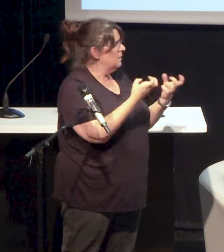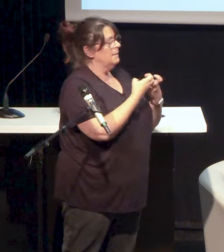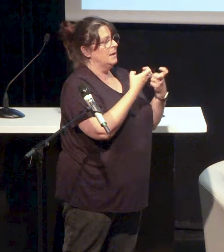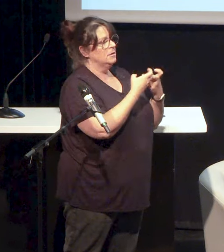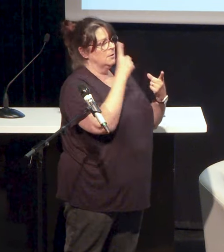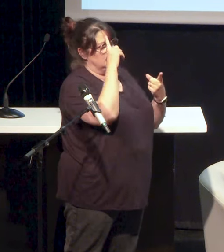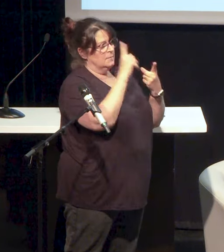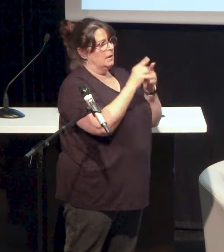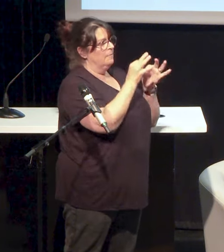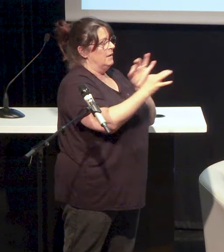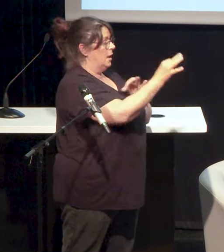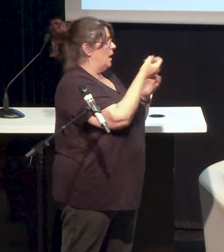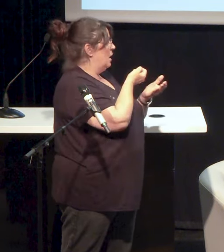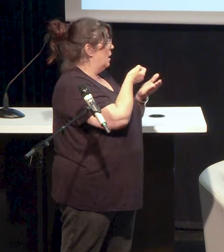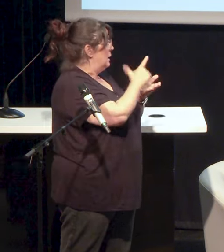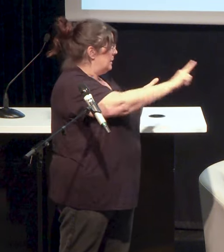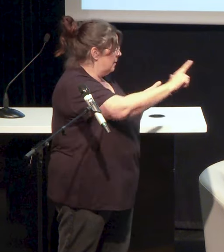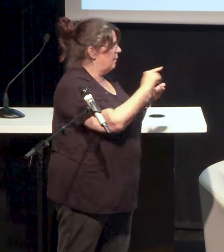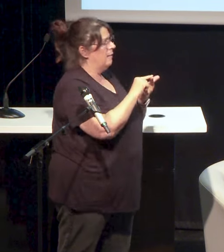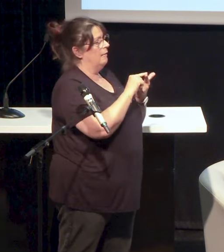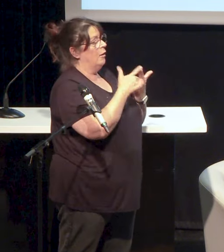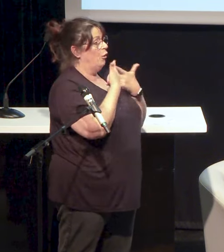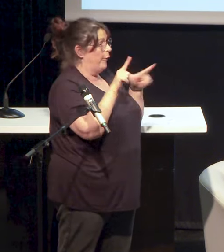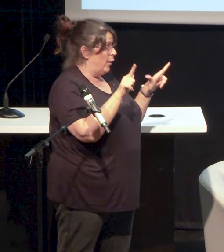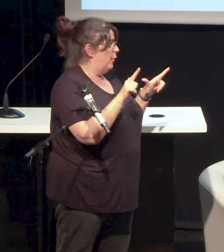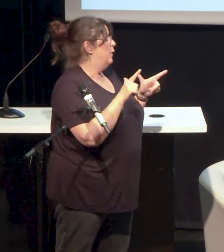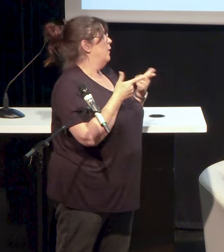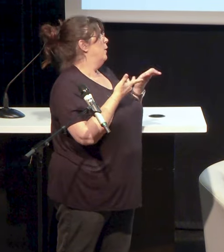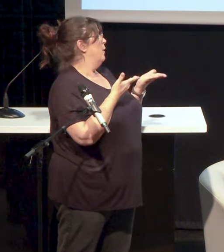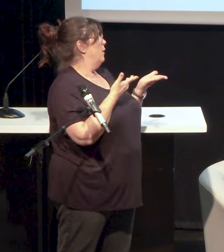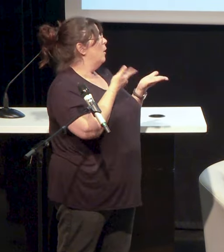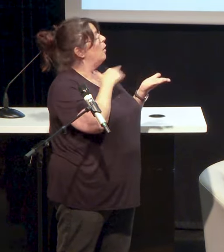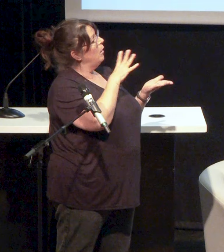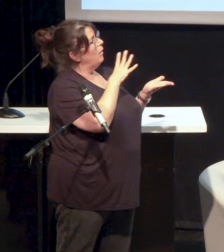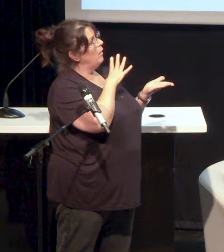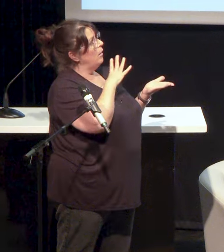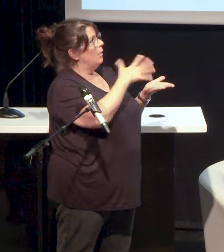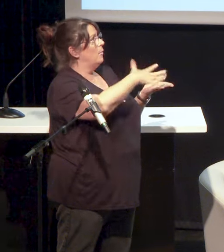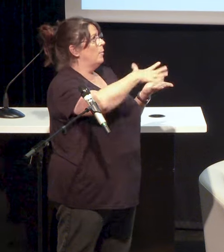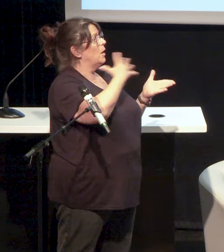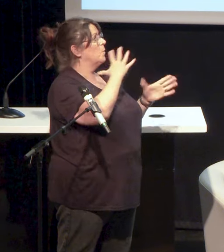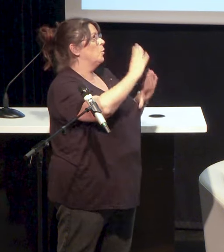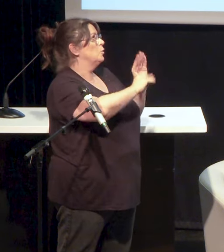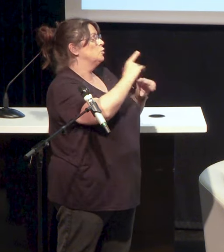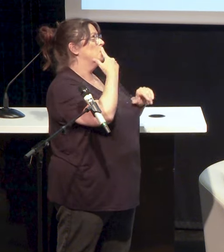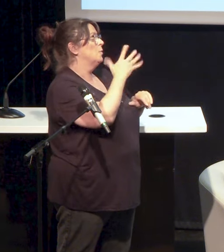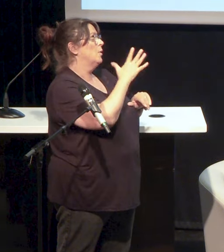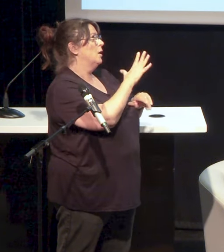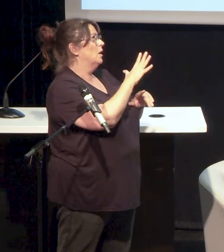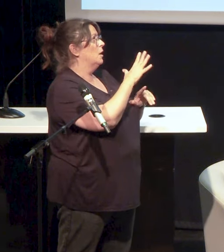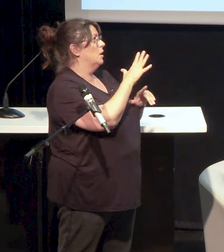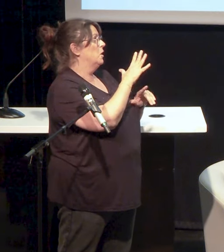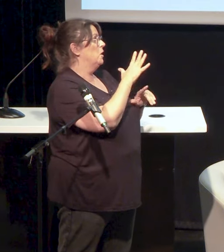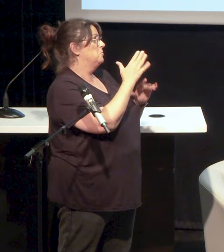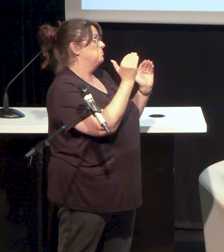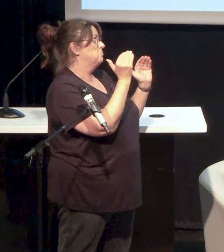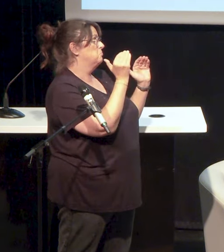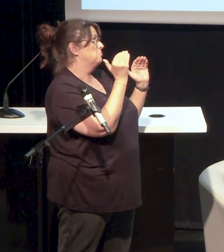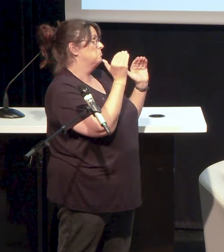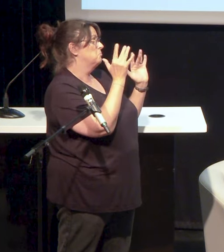est littérature, langue, effectivement, on a en proportion pratiquement une égalité